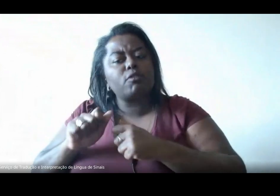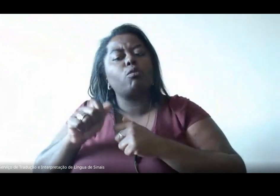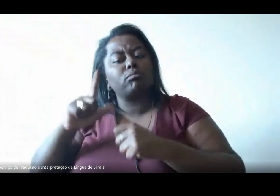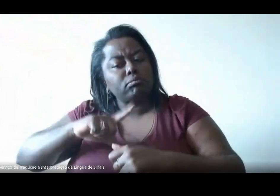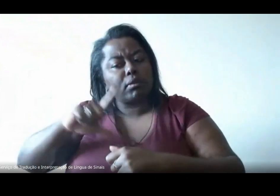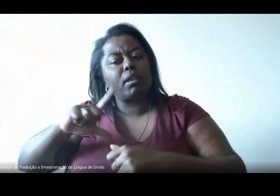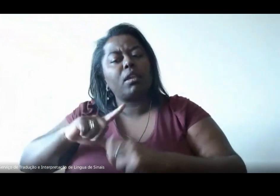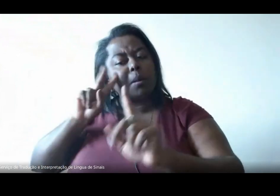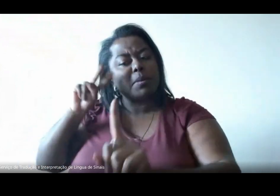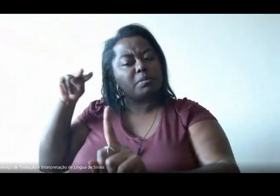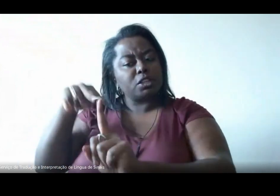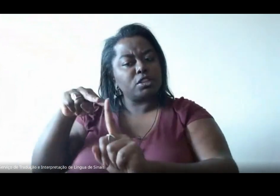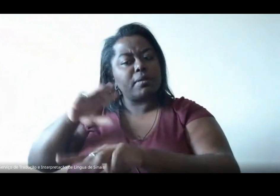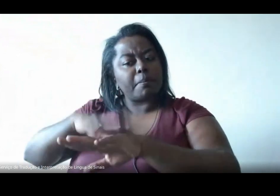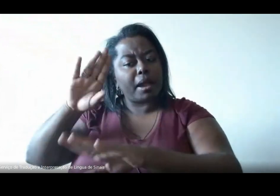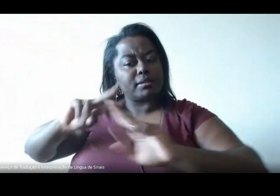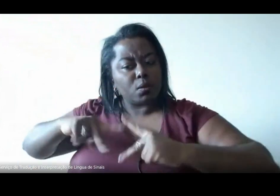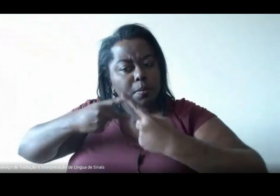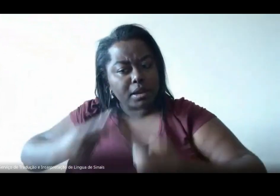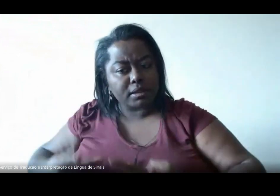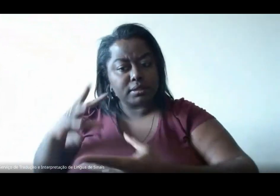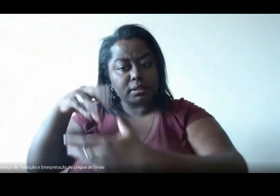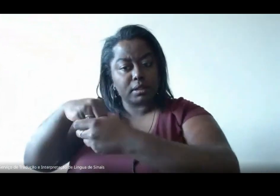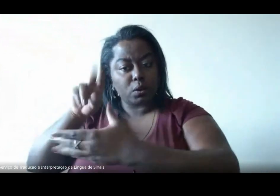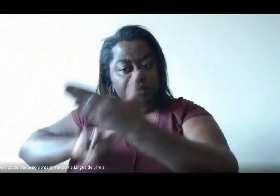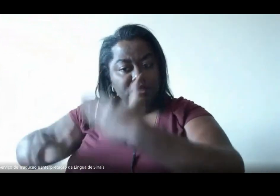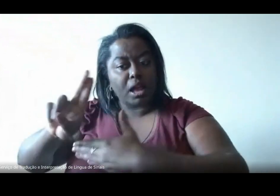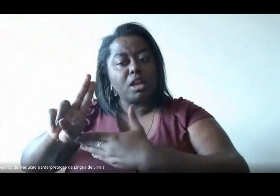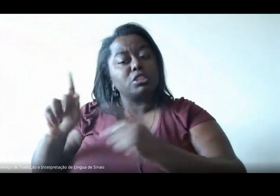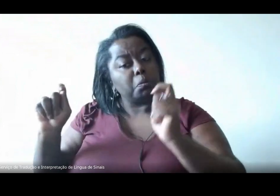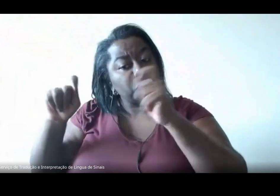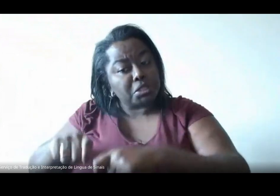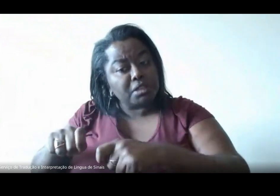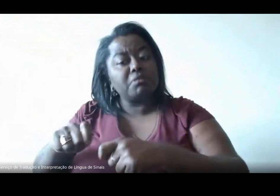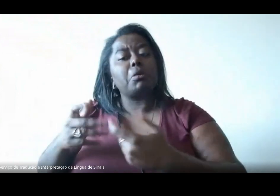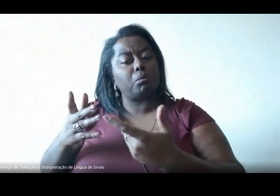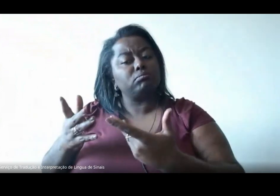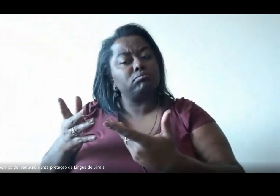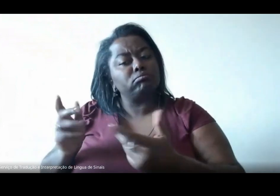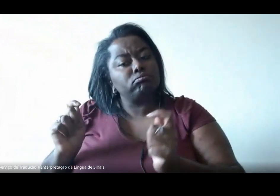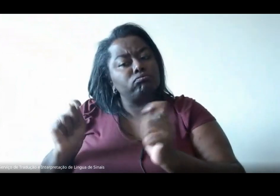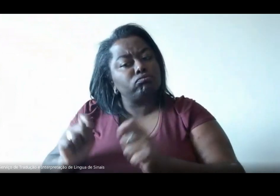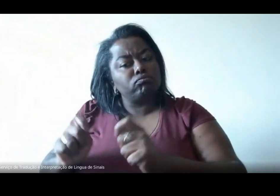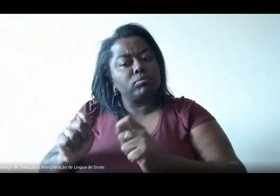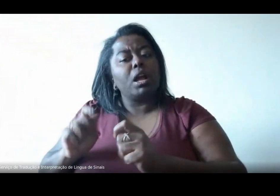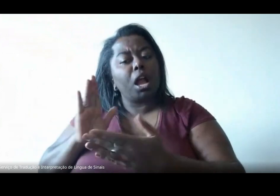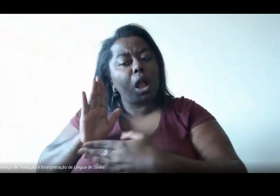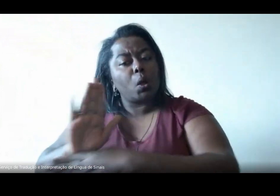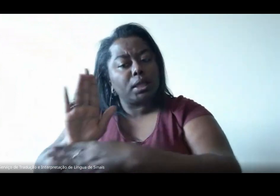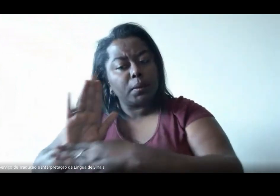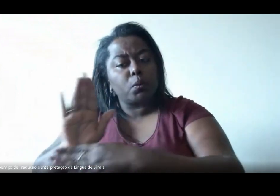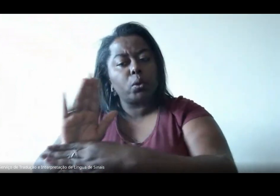perspectiva humanista na produção do conhecimento dentro da universidade, que essa perspectiva é viável, é exequível